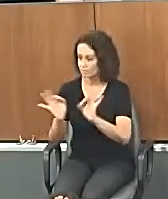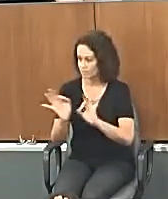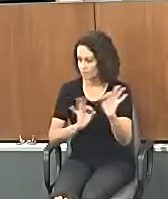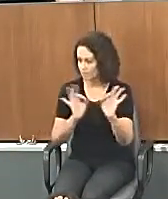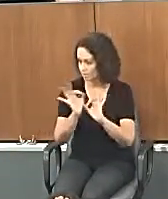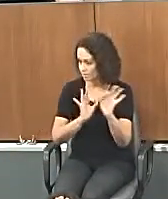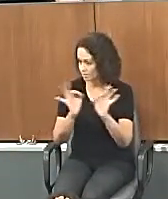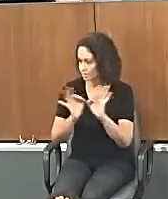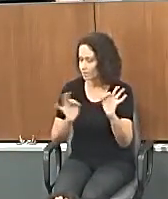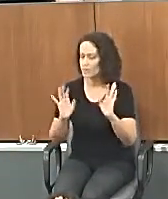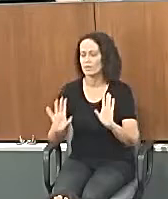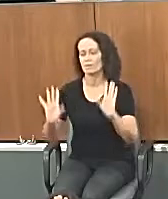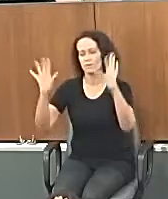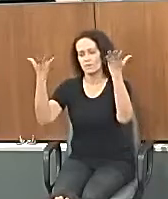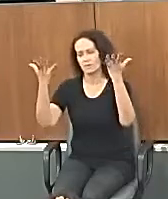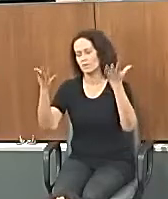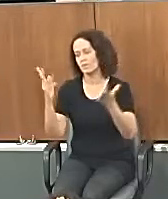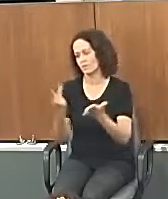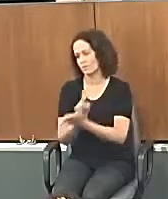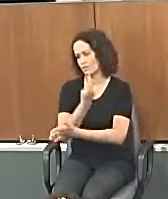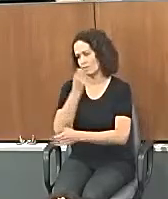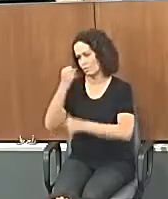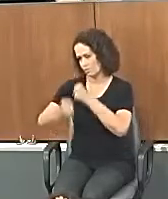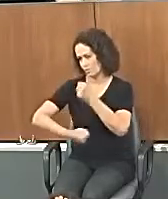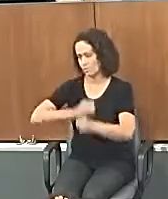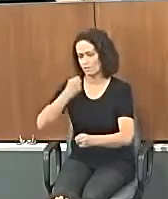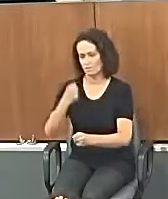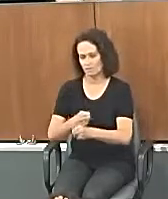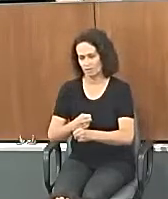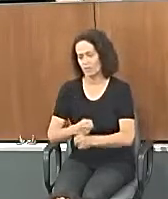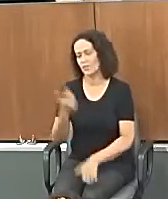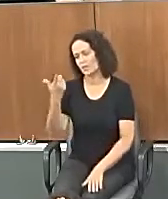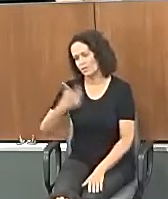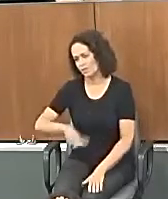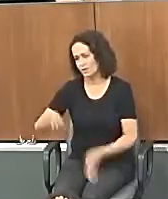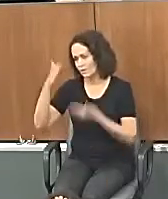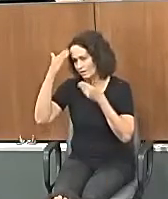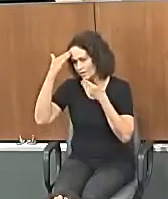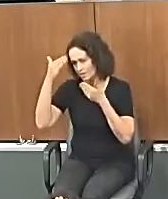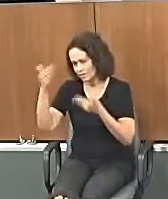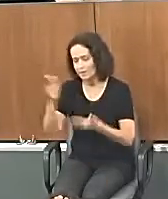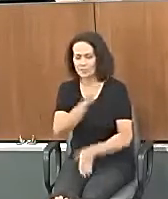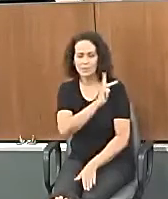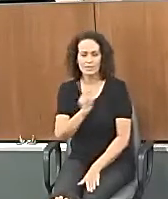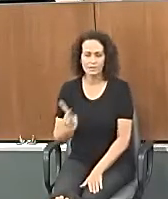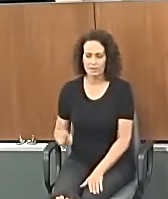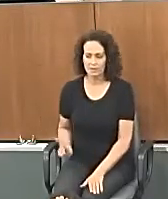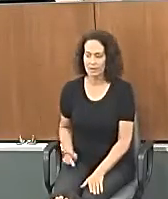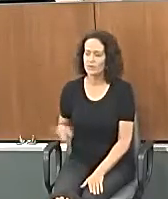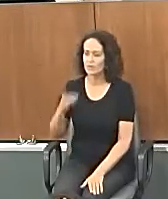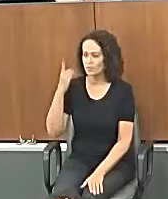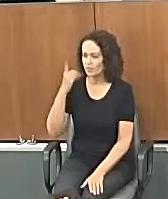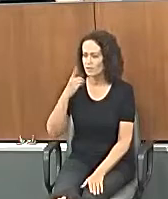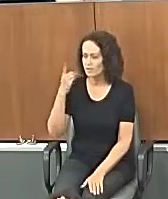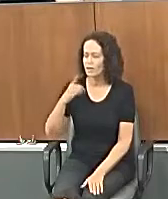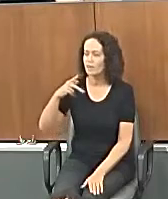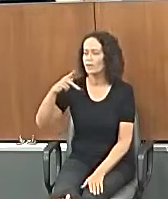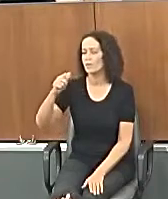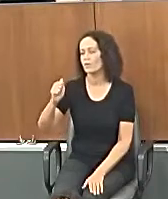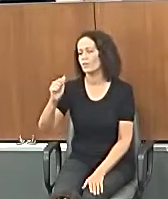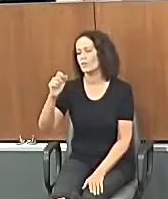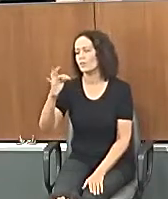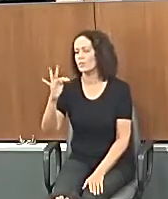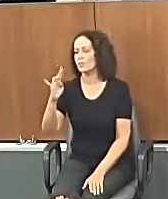esse evento que irá acontecer no ano que vem mais uma vez agradeço muito o presidente da casa o deputado agostinho patrus